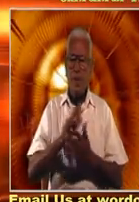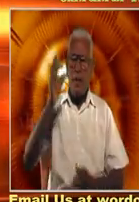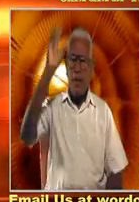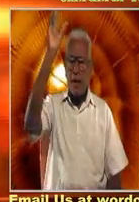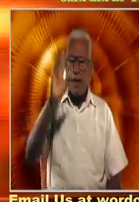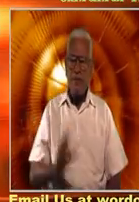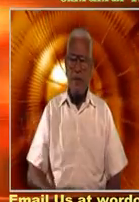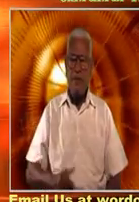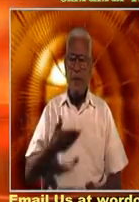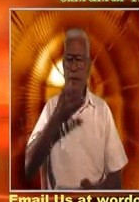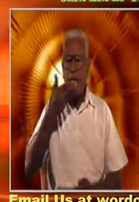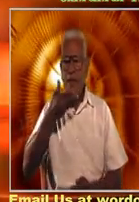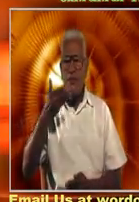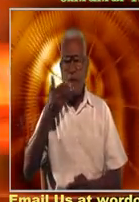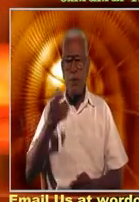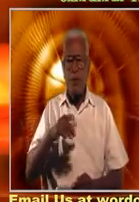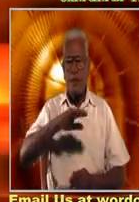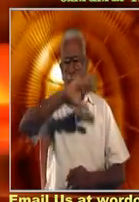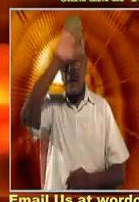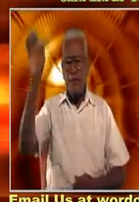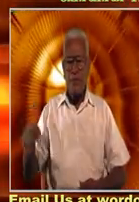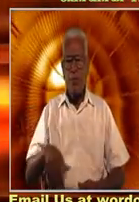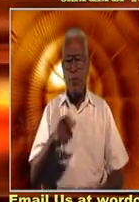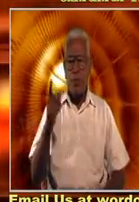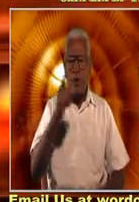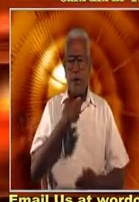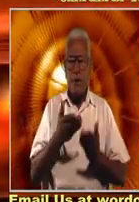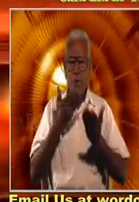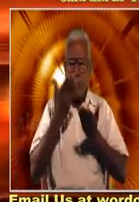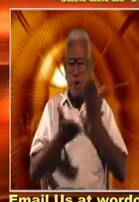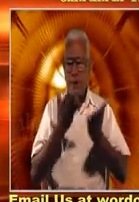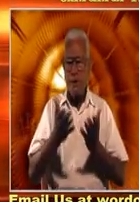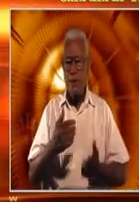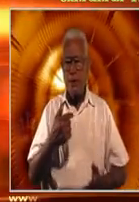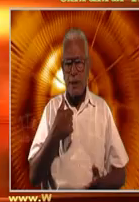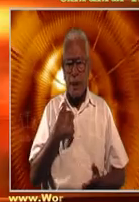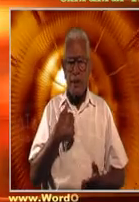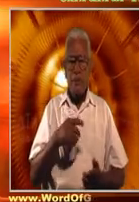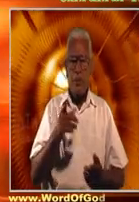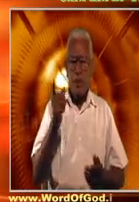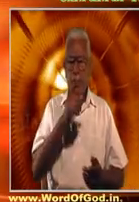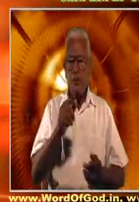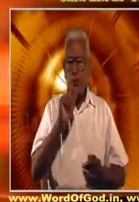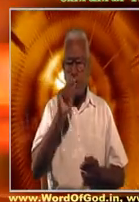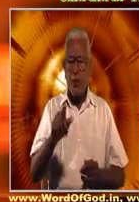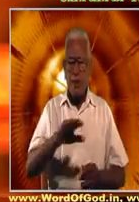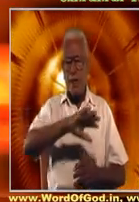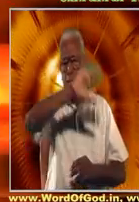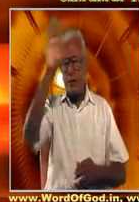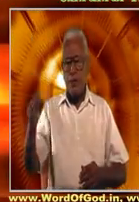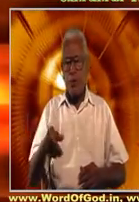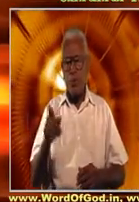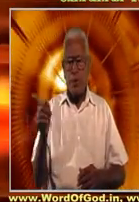பரி சுத்த ஆவியாக்கிய தேற்சில் வாலனே எல்லாவ atroc்சிம உங்களுக்கு போதி Quinn 1952 உங்களுக்கு